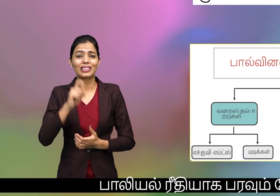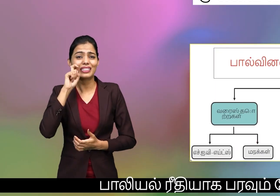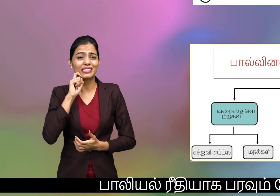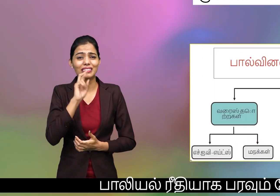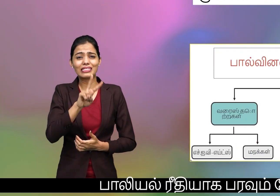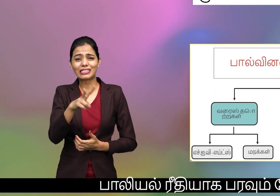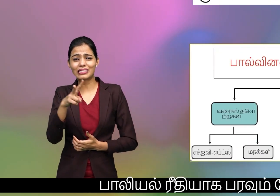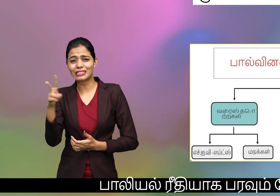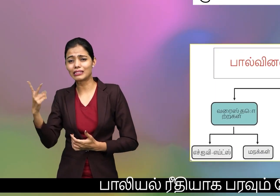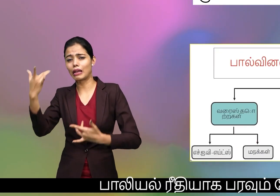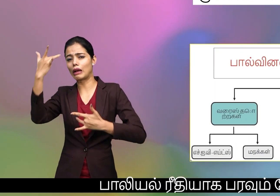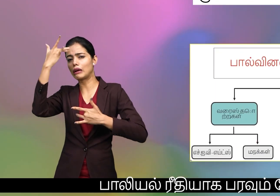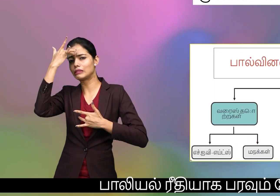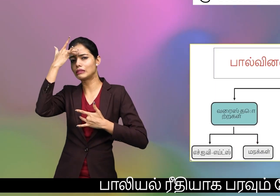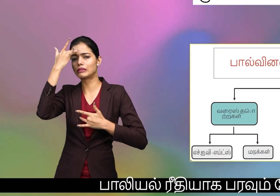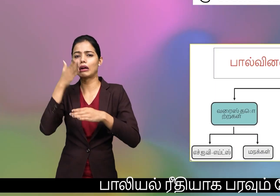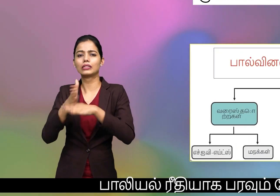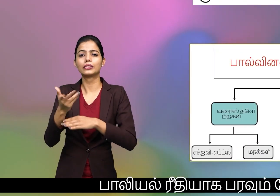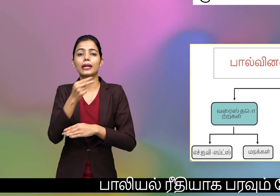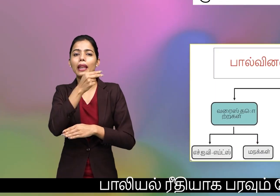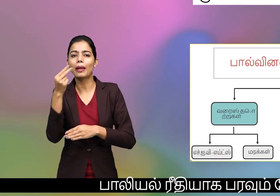பாலியல் ரீதியாக பரவும் நோய்.